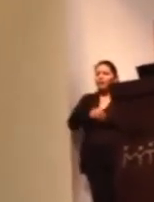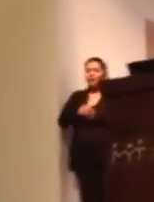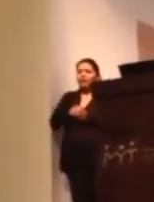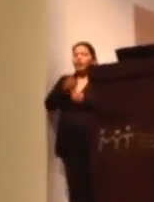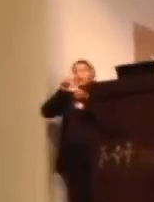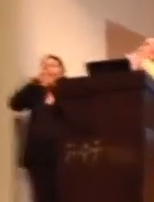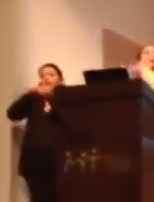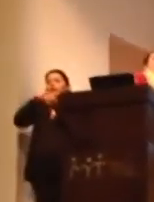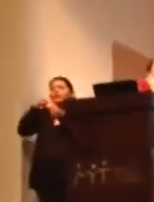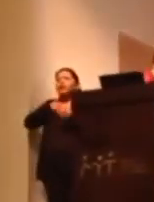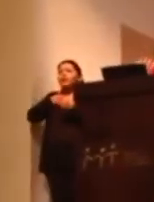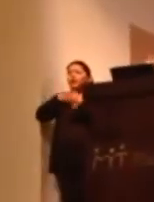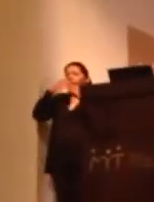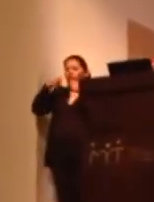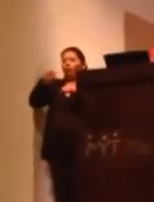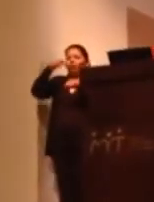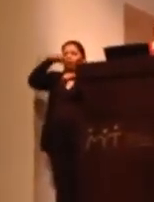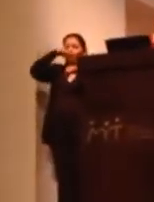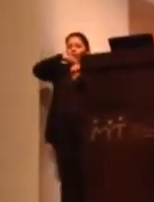¿Quién dijo que yo tengo que estar acá arriba?